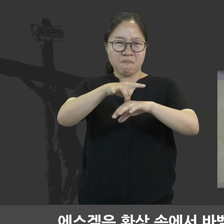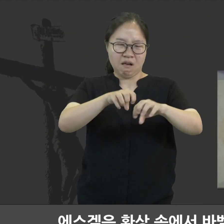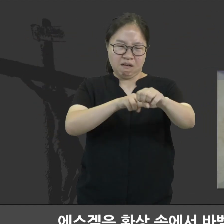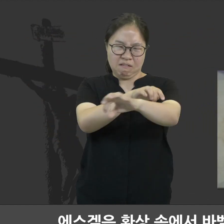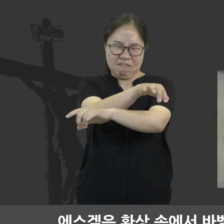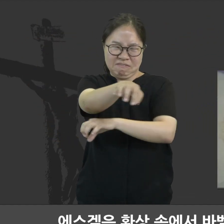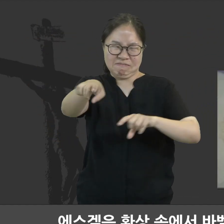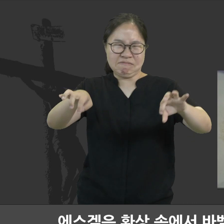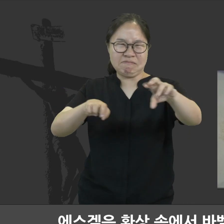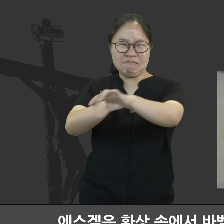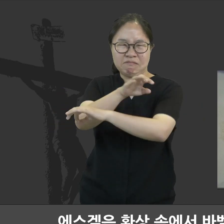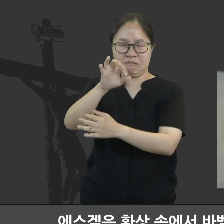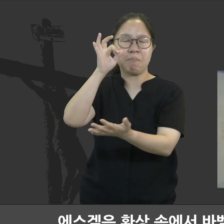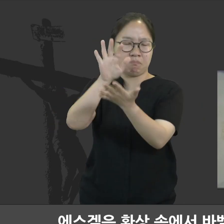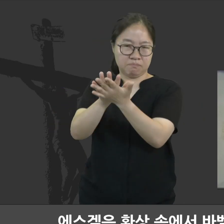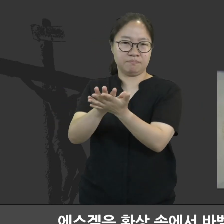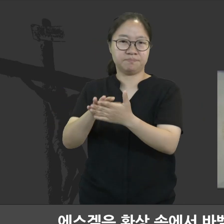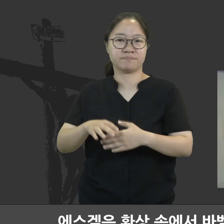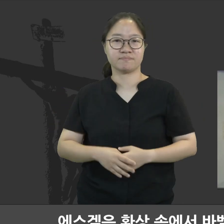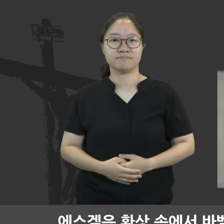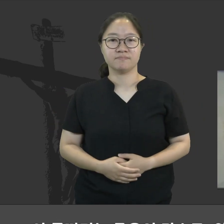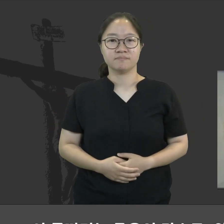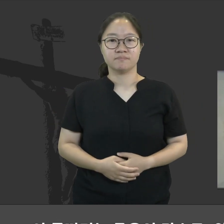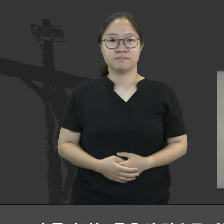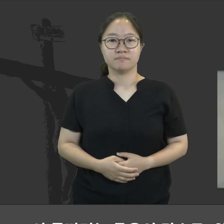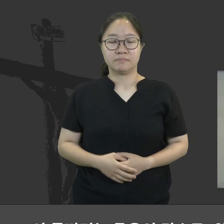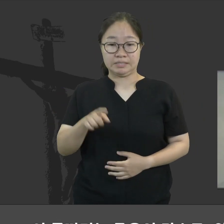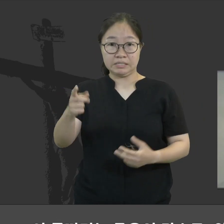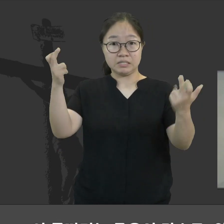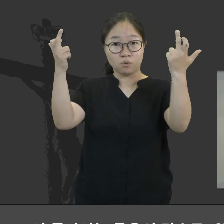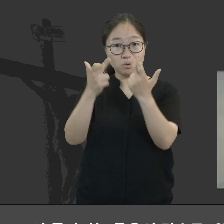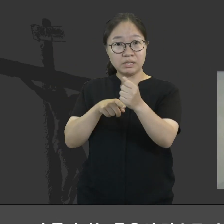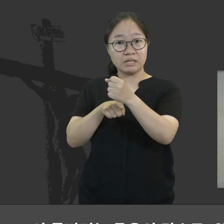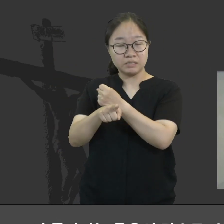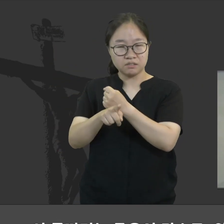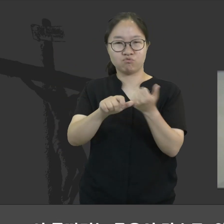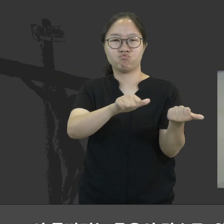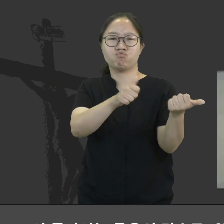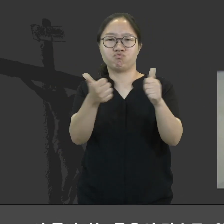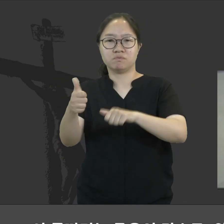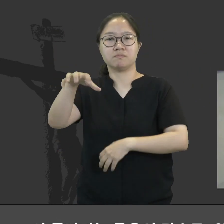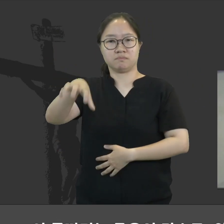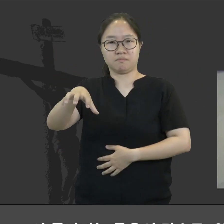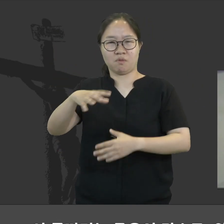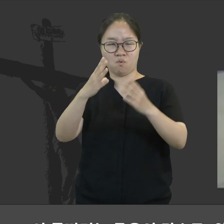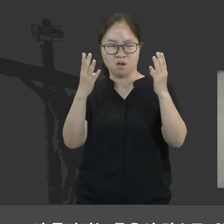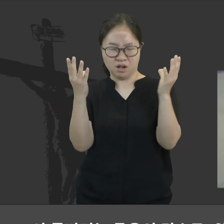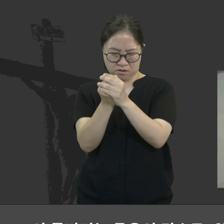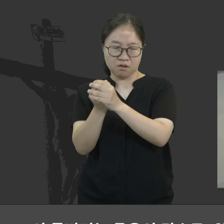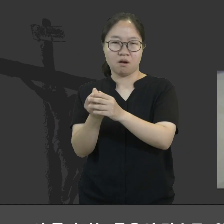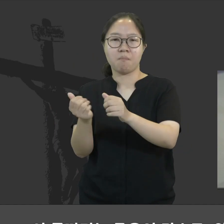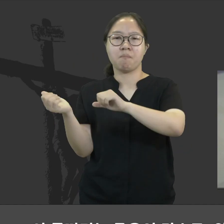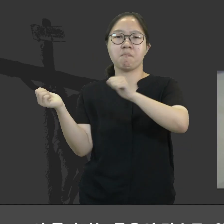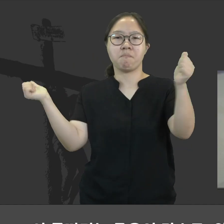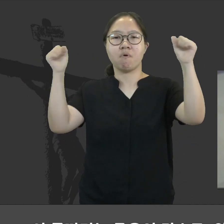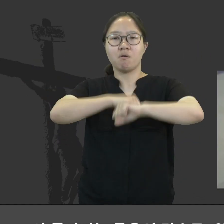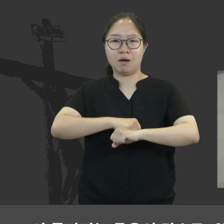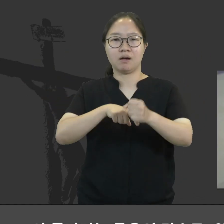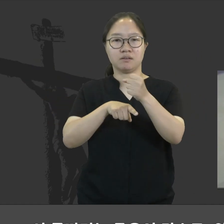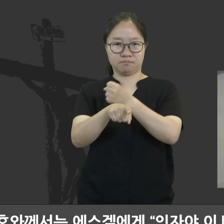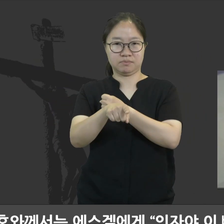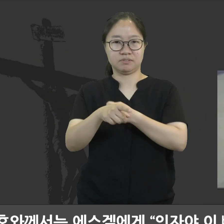골짜기에 뼈가 가득한 것을 봅니다. 이 골짜기는 죽음의 장소로 완전한 멸망을 의미합니다.